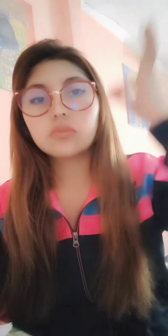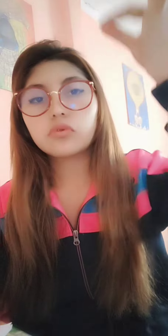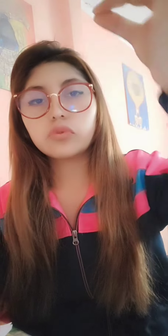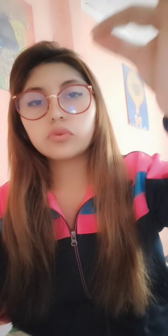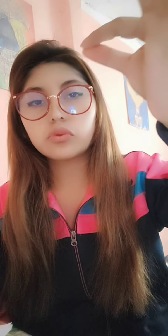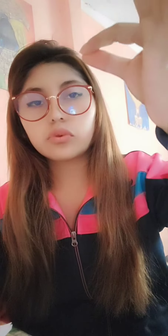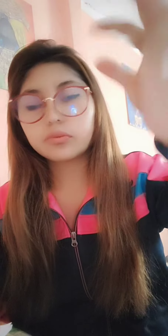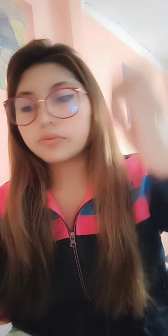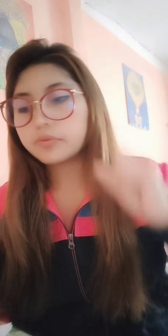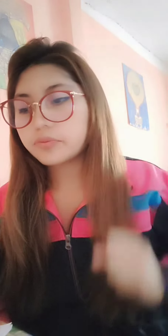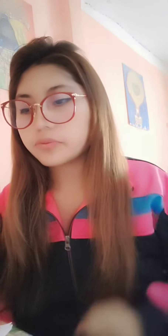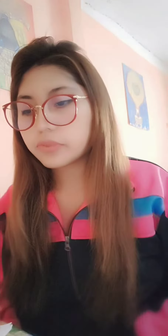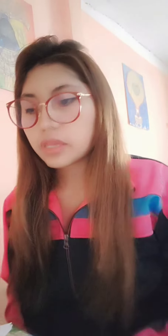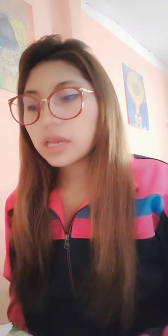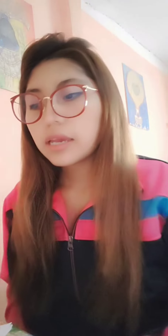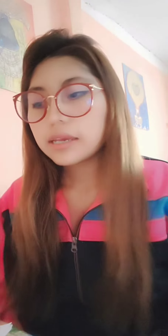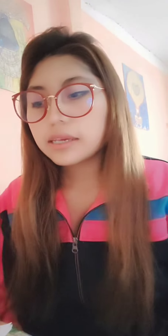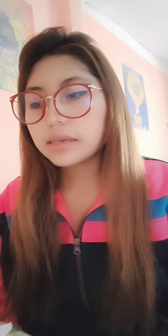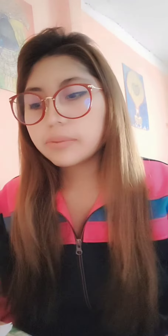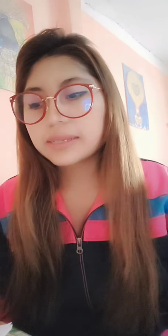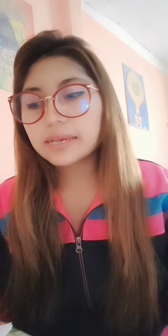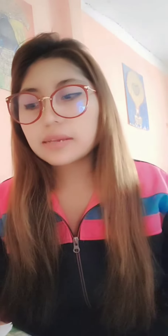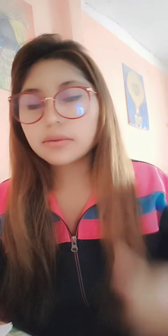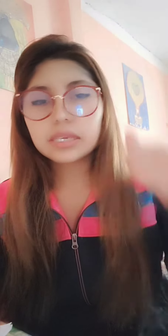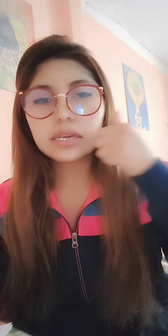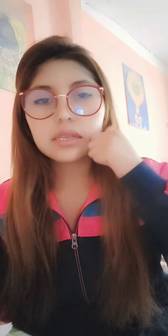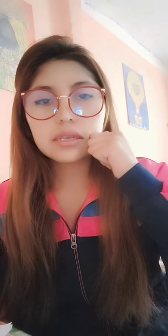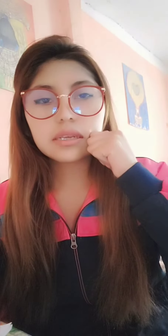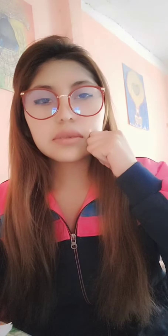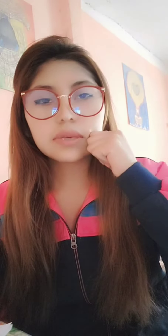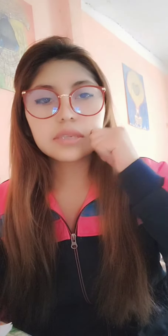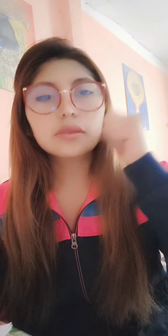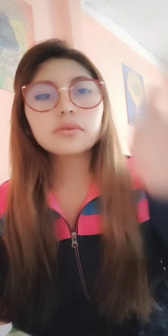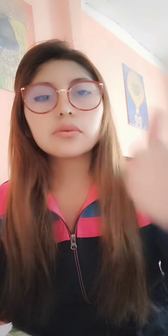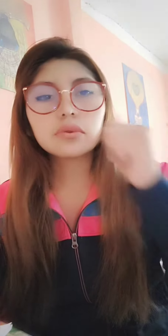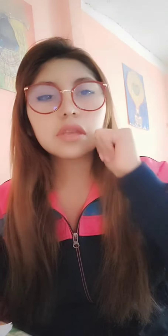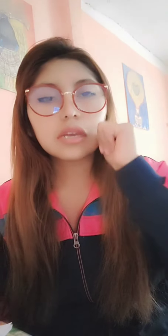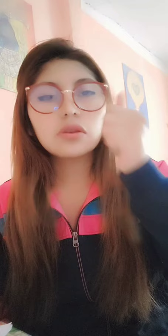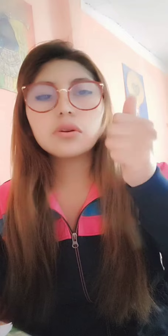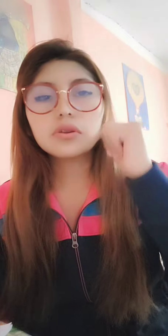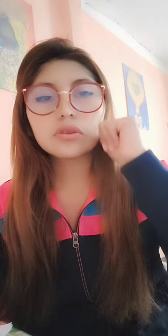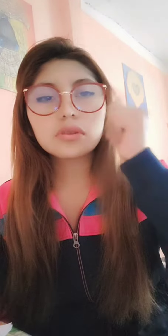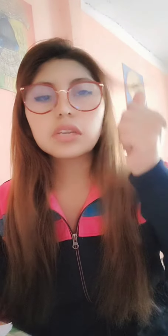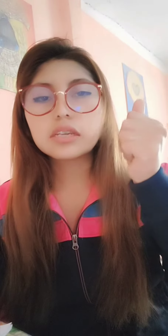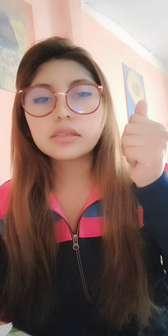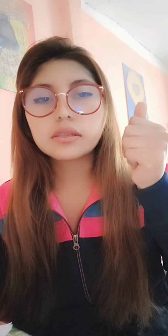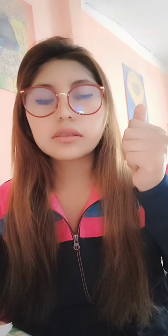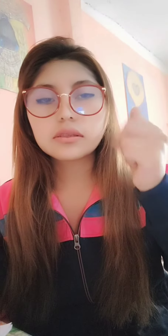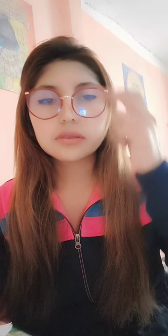Futuro. Y pasado mañana. Tres veces. Una, dos, tres. Hれプys. po... Gracias